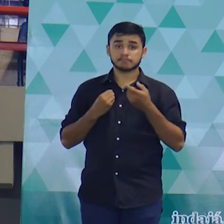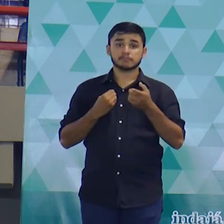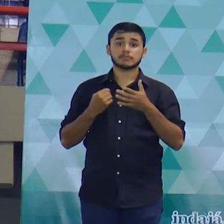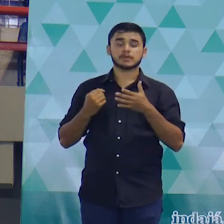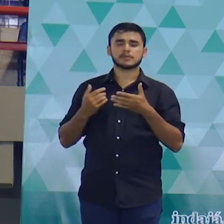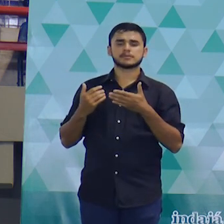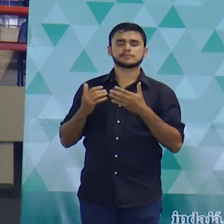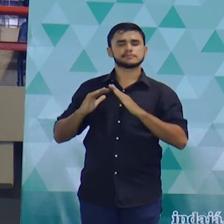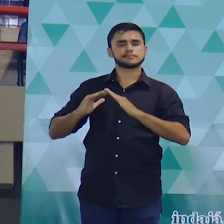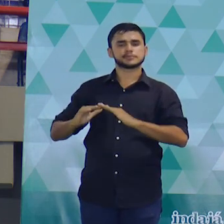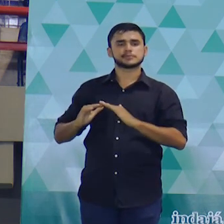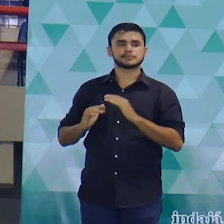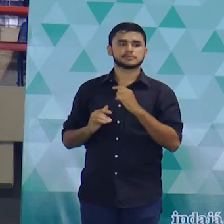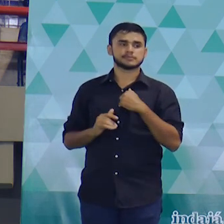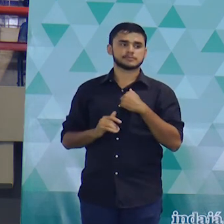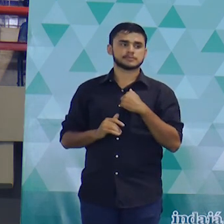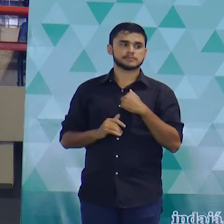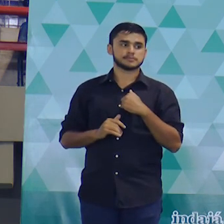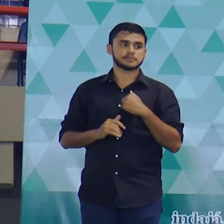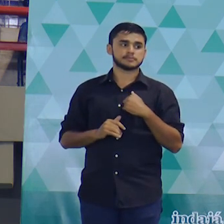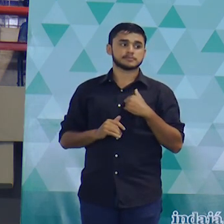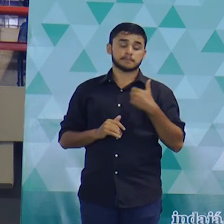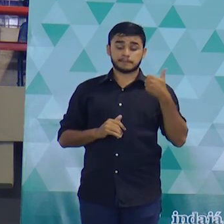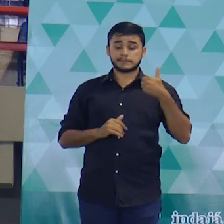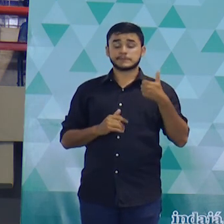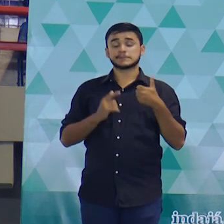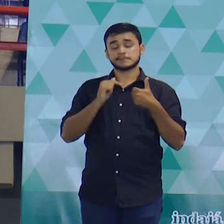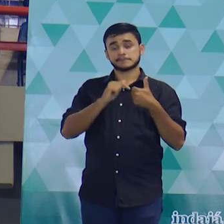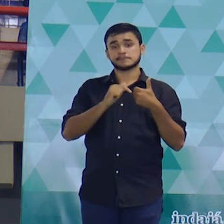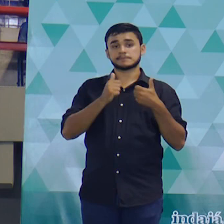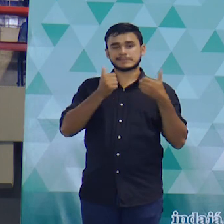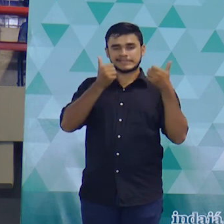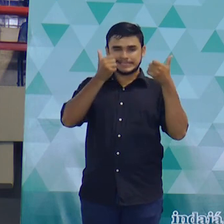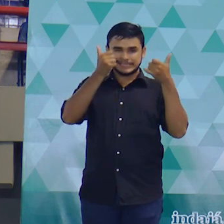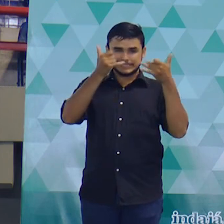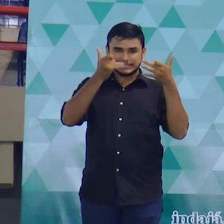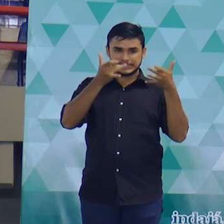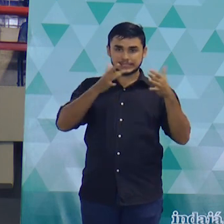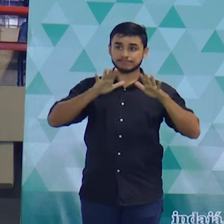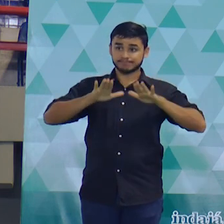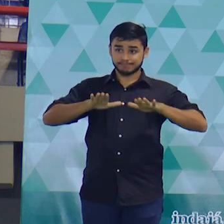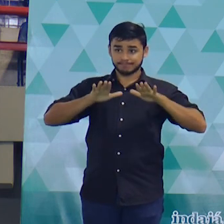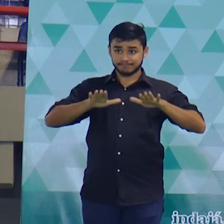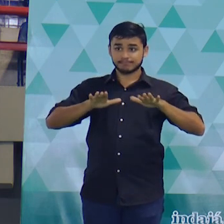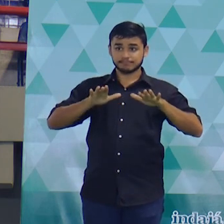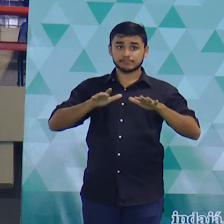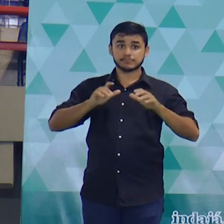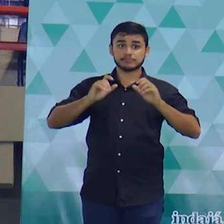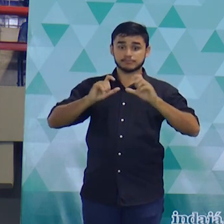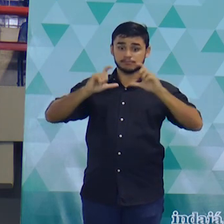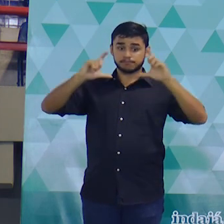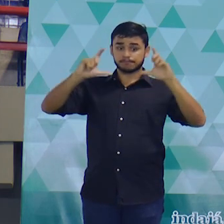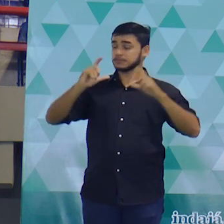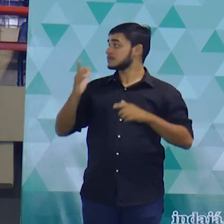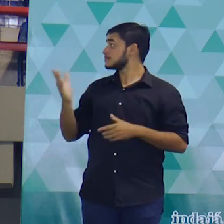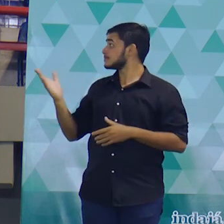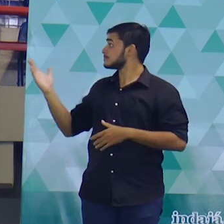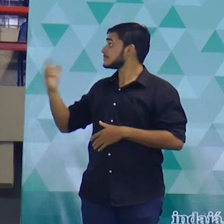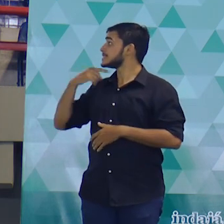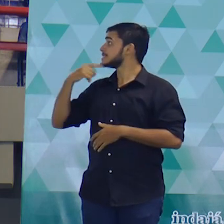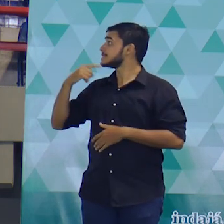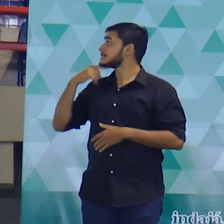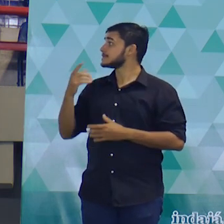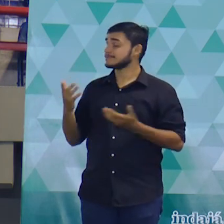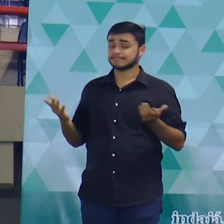tentar, o outro não vai dar. Explicar mais devagar e aumentar a letra. Eu não tenho como aumentar a letra